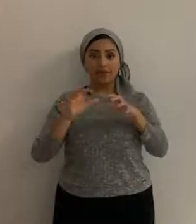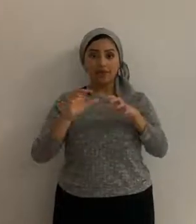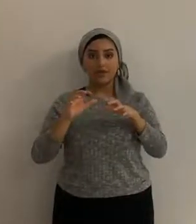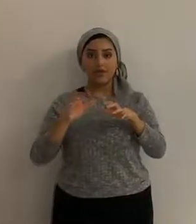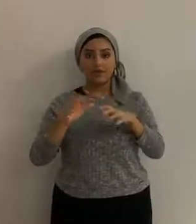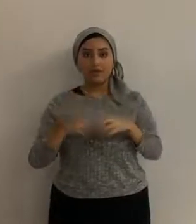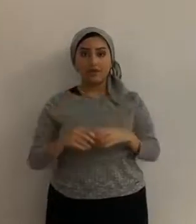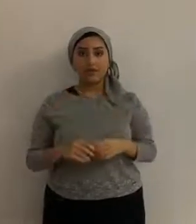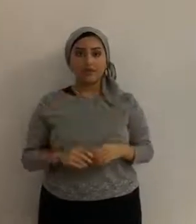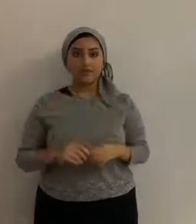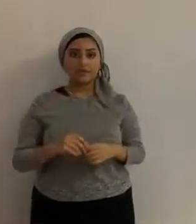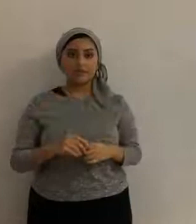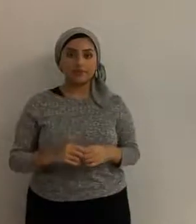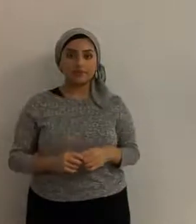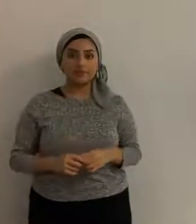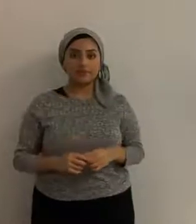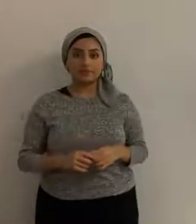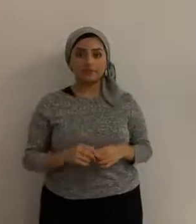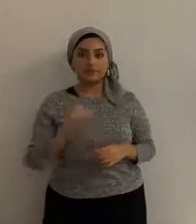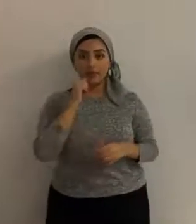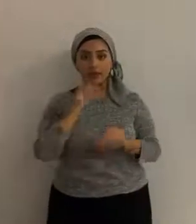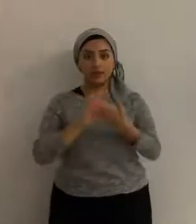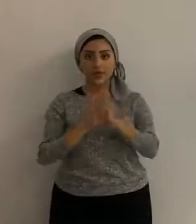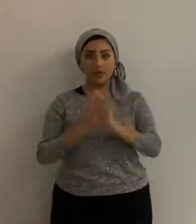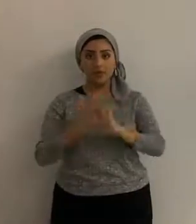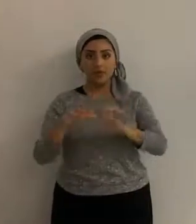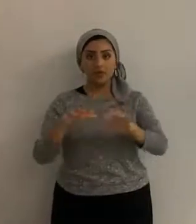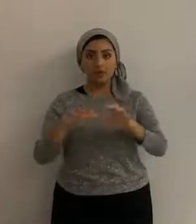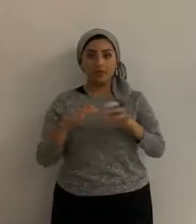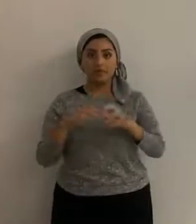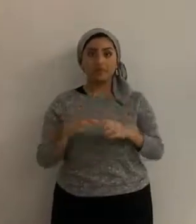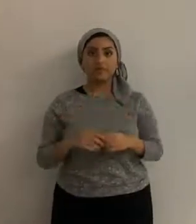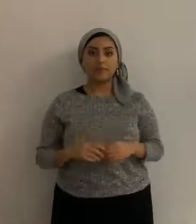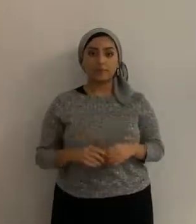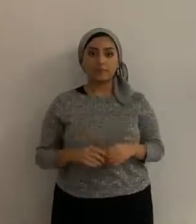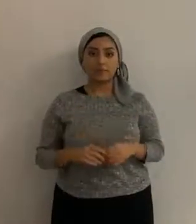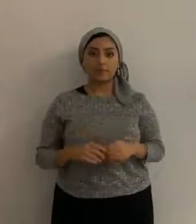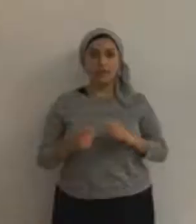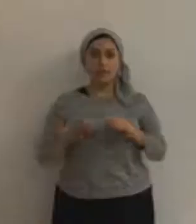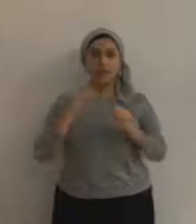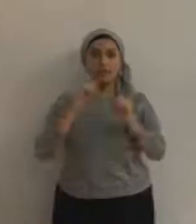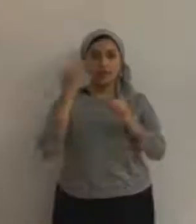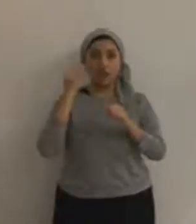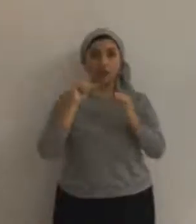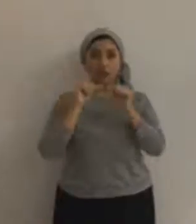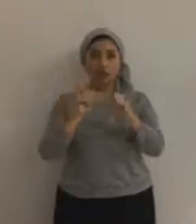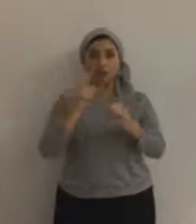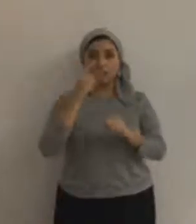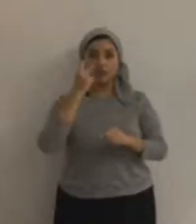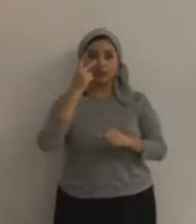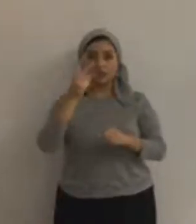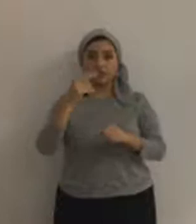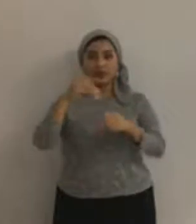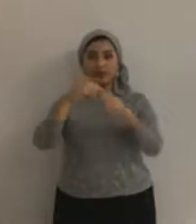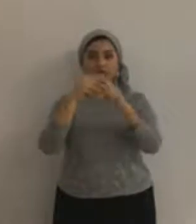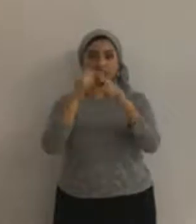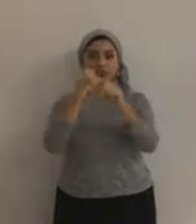se vayan hacia la parte inferior, hacia el lecho inferior del trompo. Por eso siempre ustedes observan este tipo de trompos van